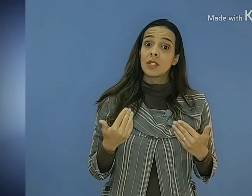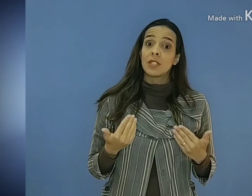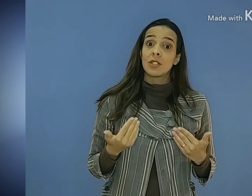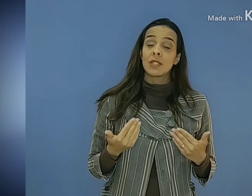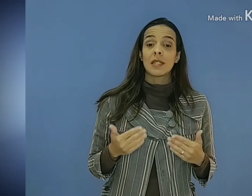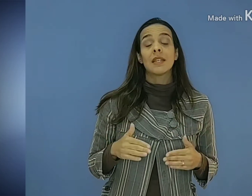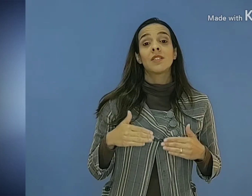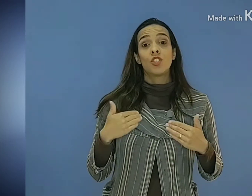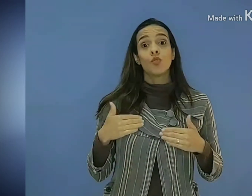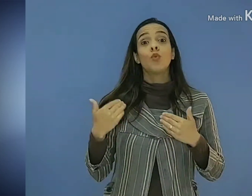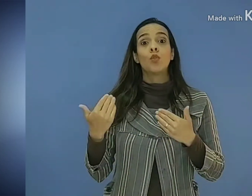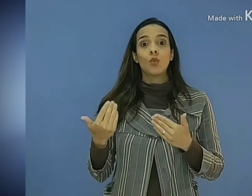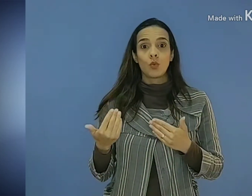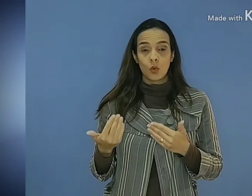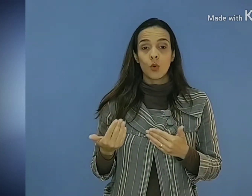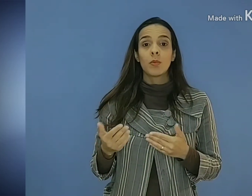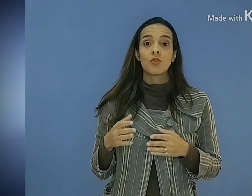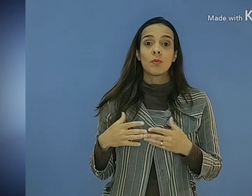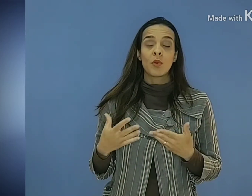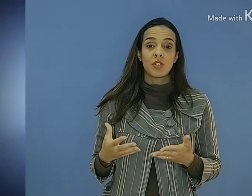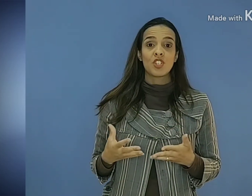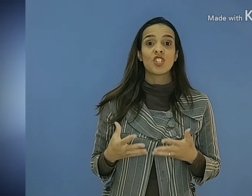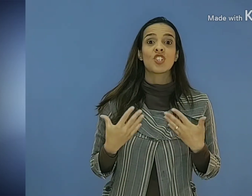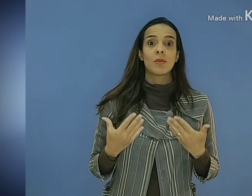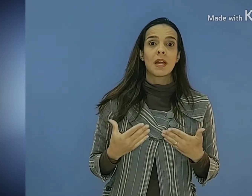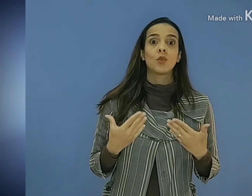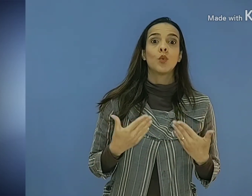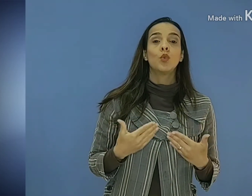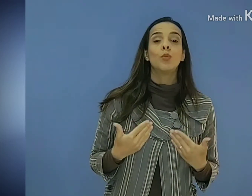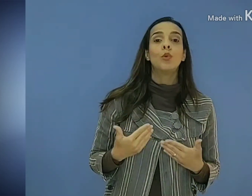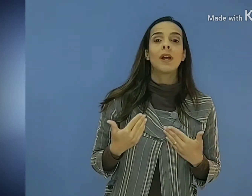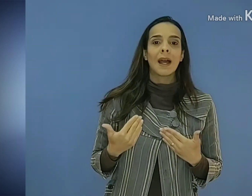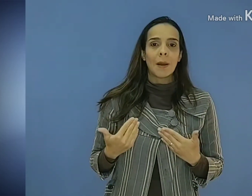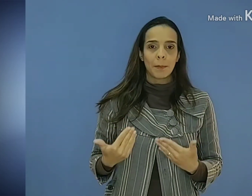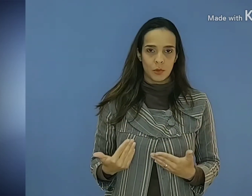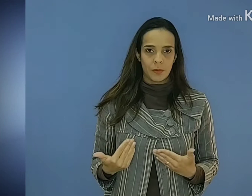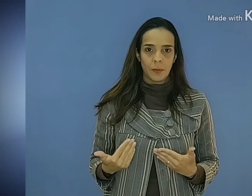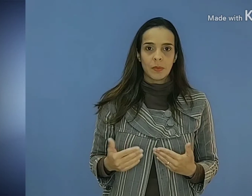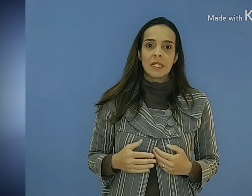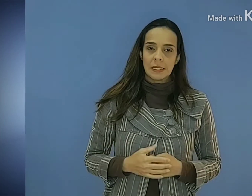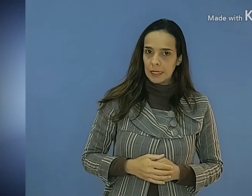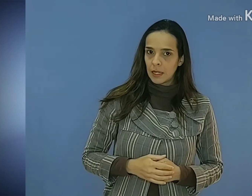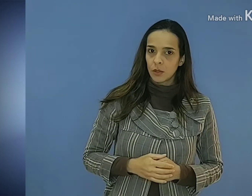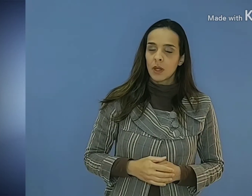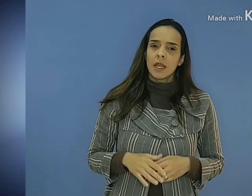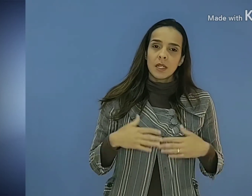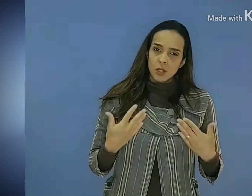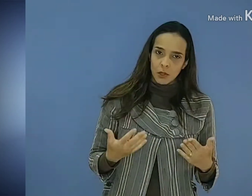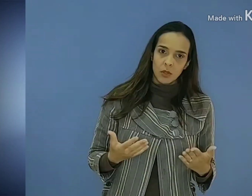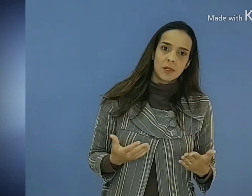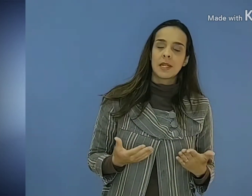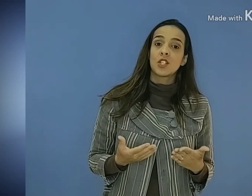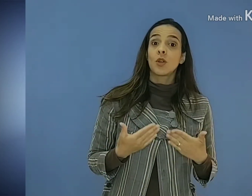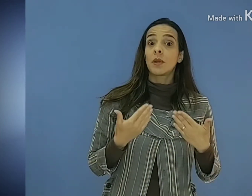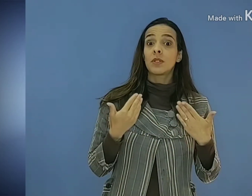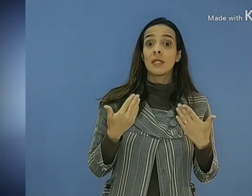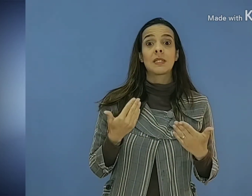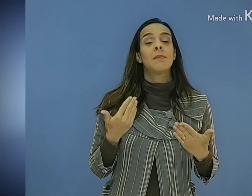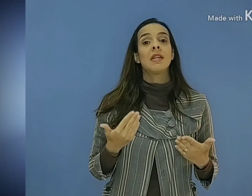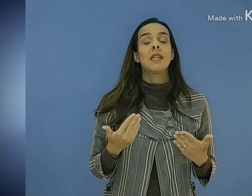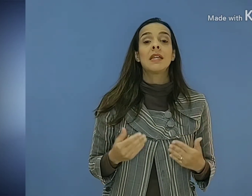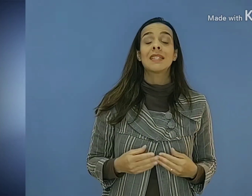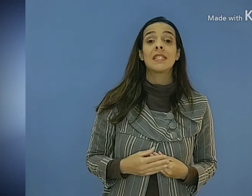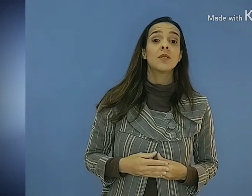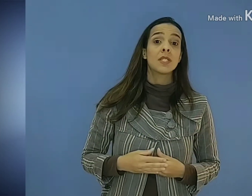uma língua de sinais de um grupo, de um povo indígena chamado Urubu-Capor, certo? Isso é uma curiosidade só para